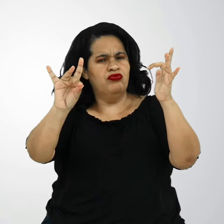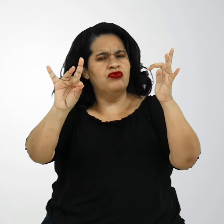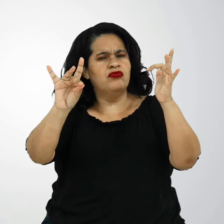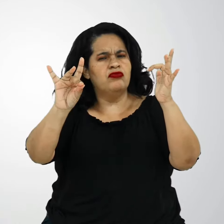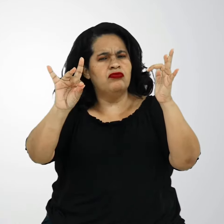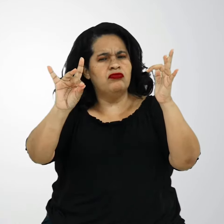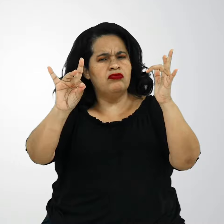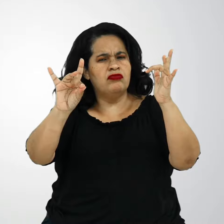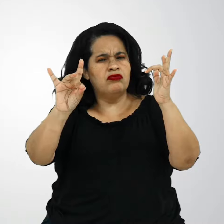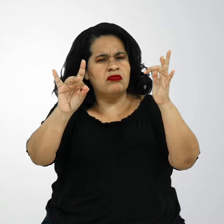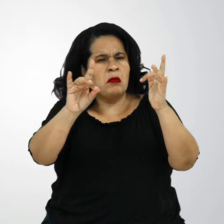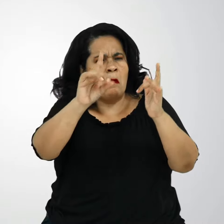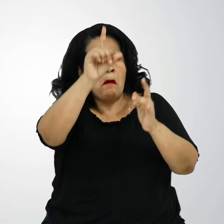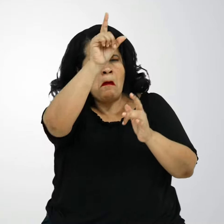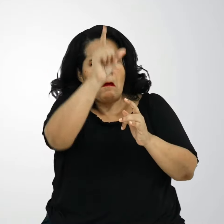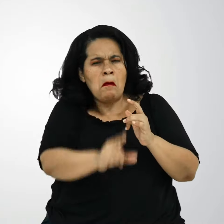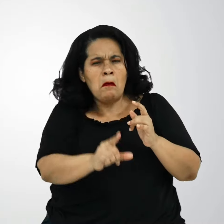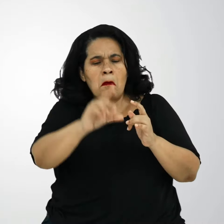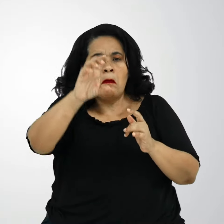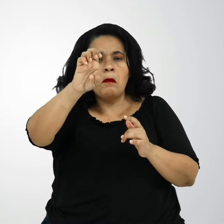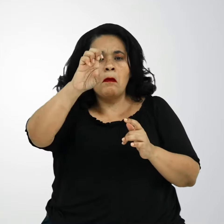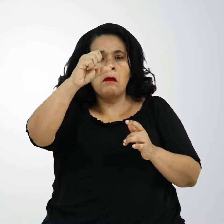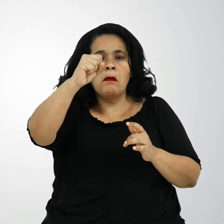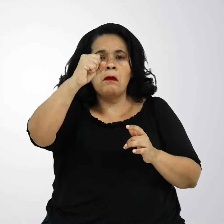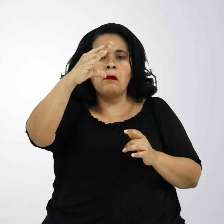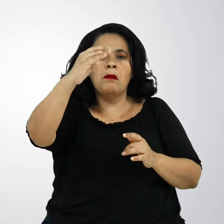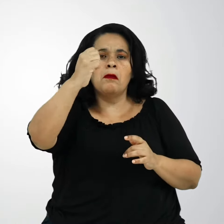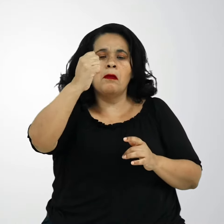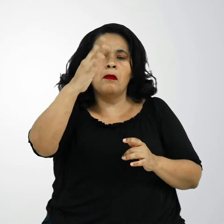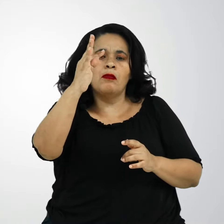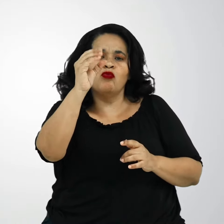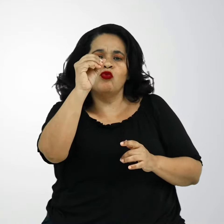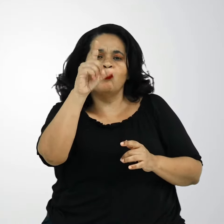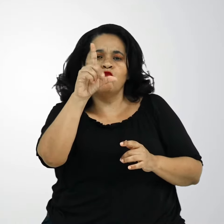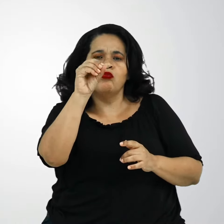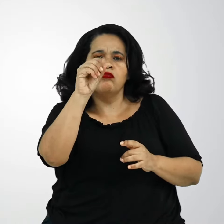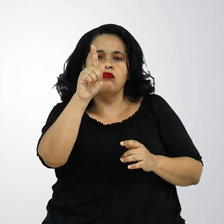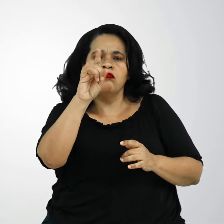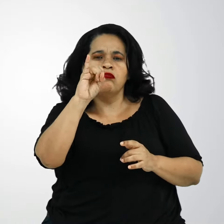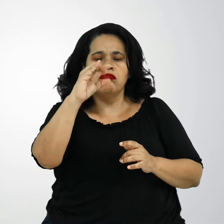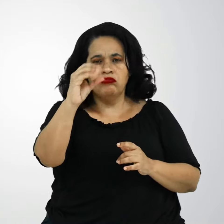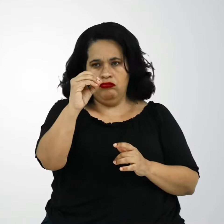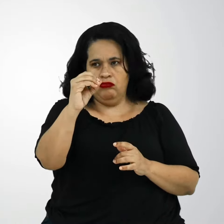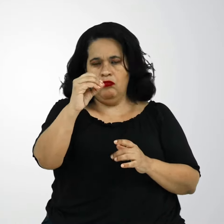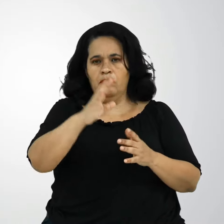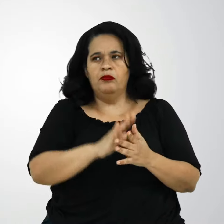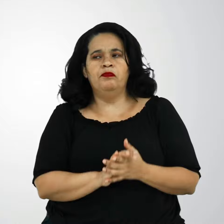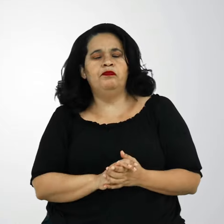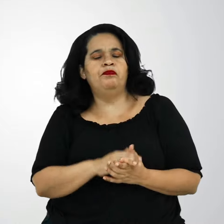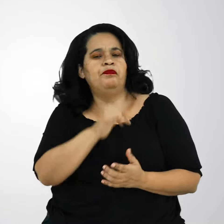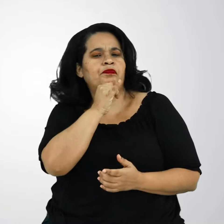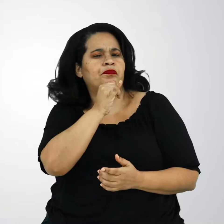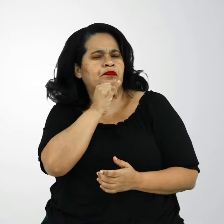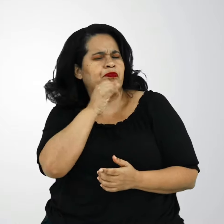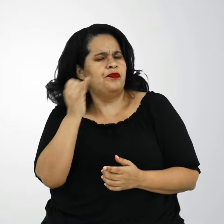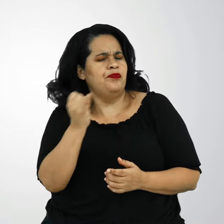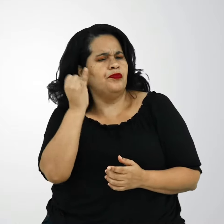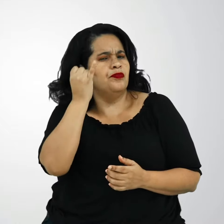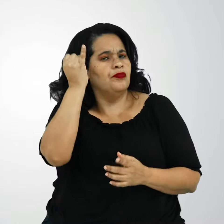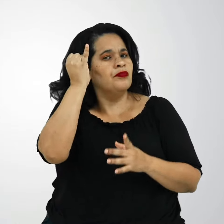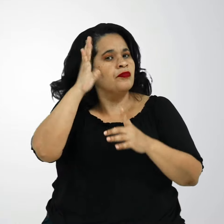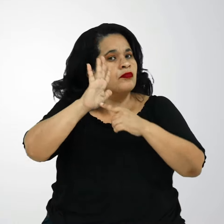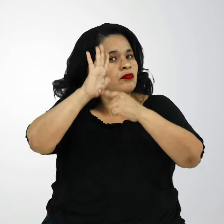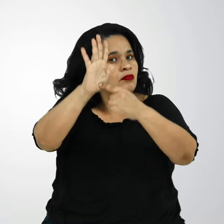Essa figura escatológica que virá no fim. Sabe outra coisa que é importante a gente citar aqui?